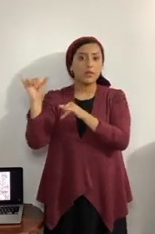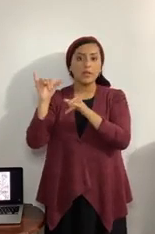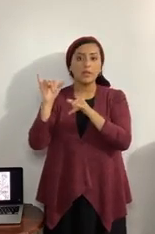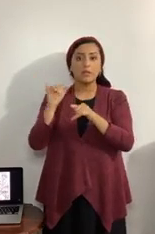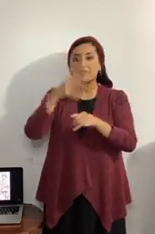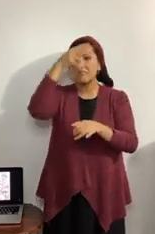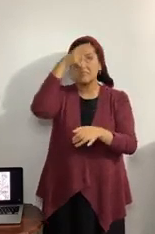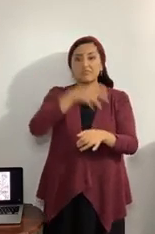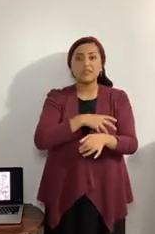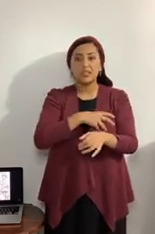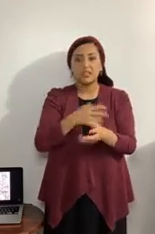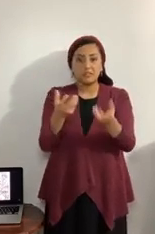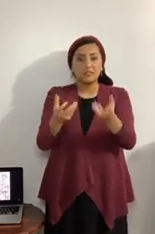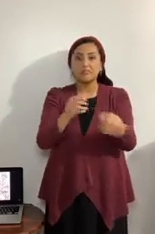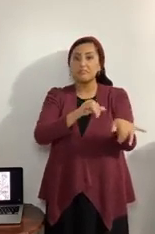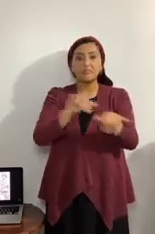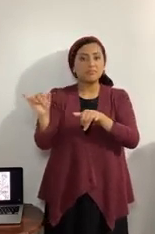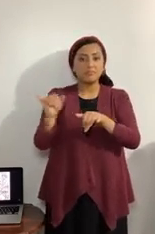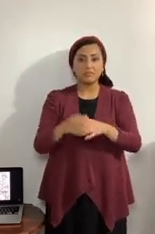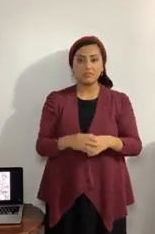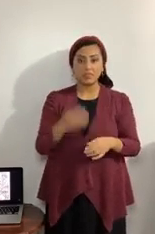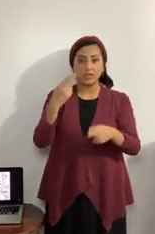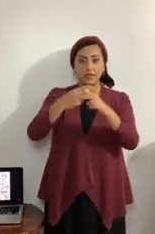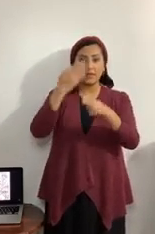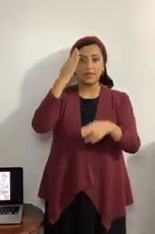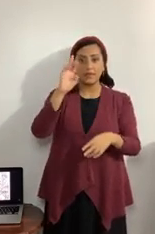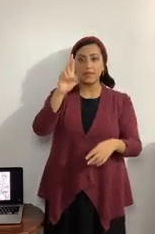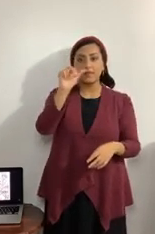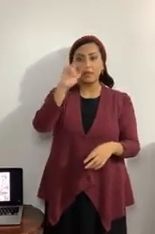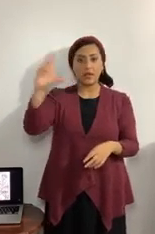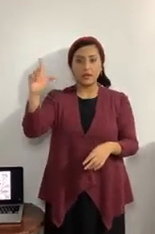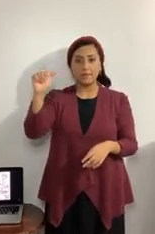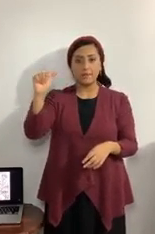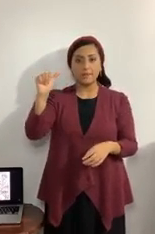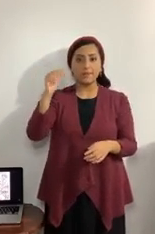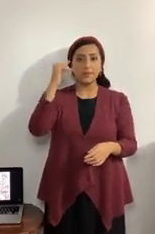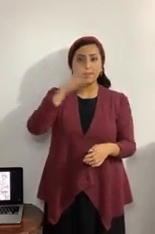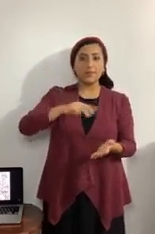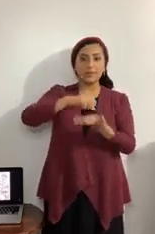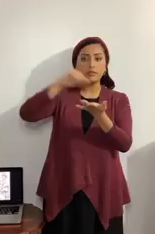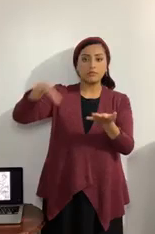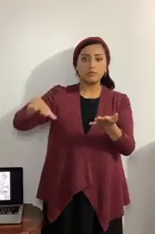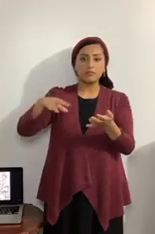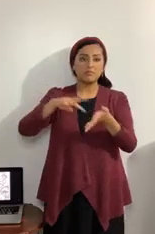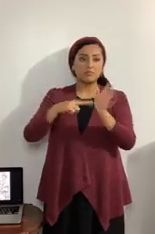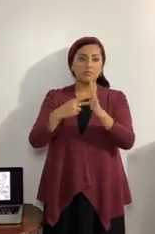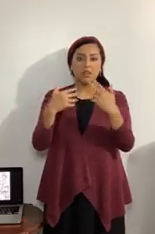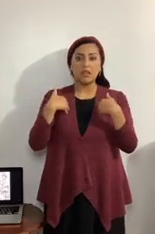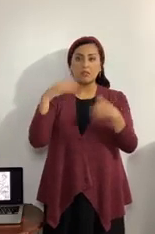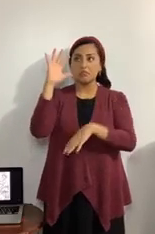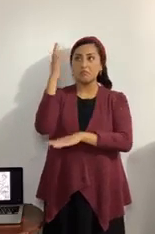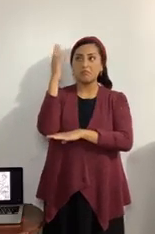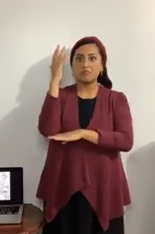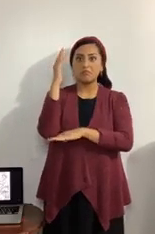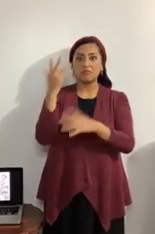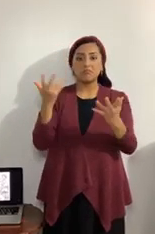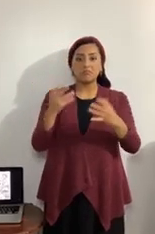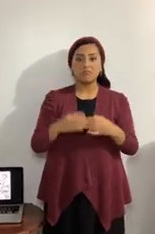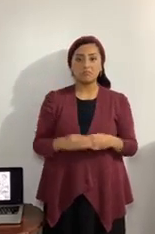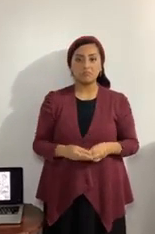dios Ra. Yahshua HaMashiach le reprenda. ¿Y qué significado tiene el árbol? El árbol tiene el significado